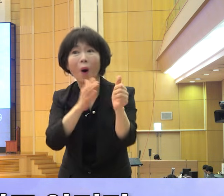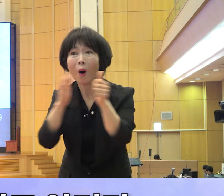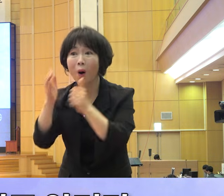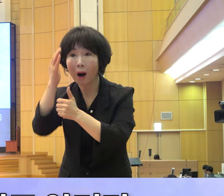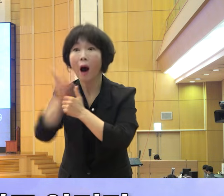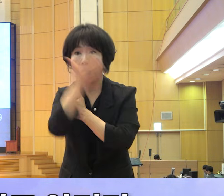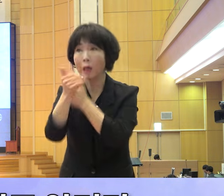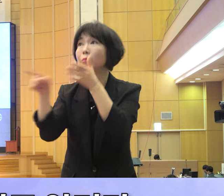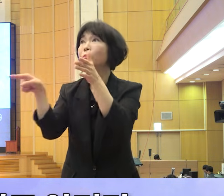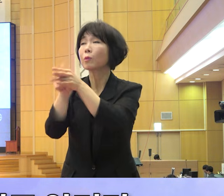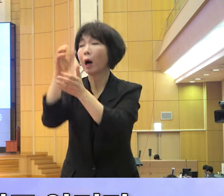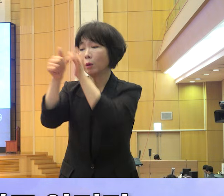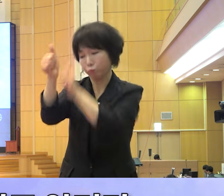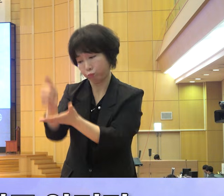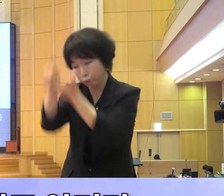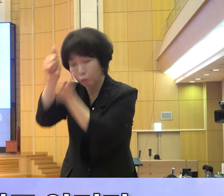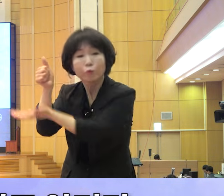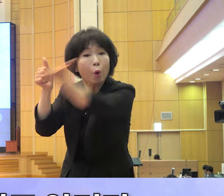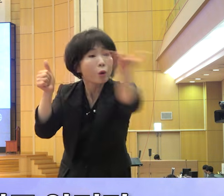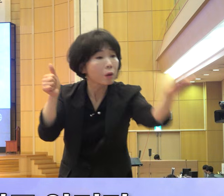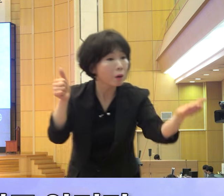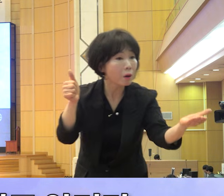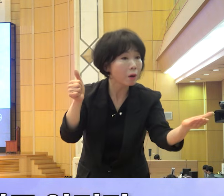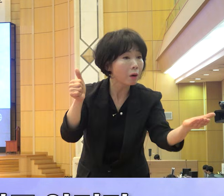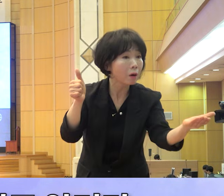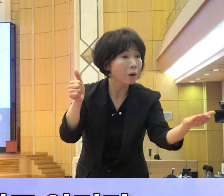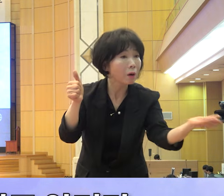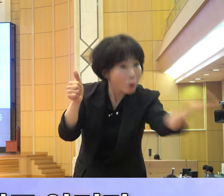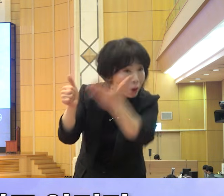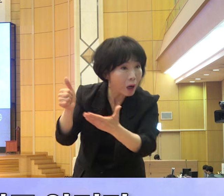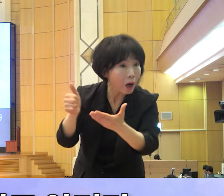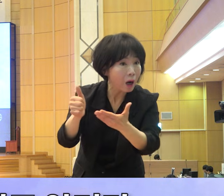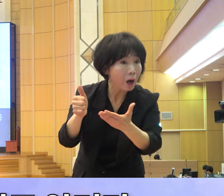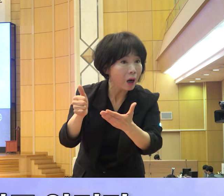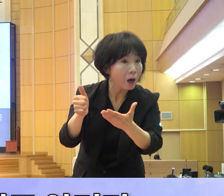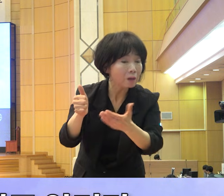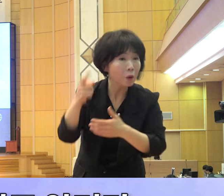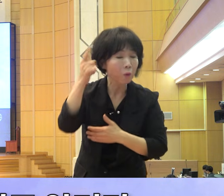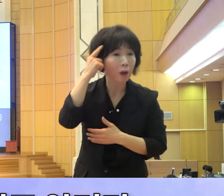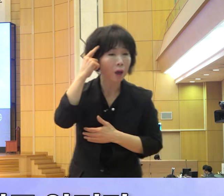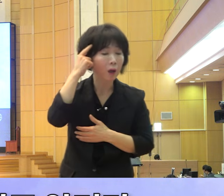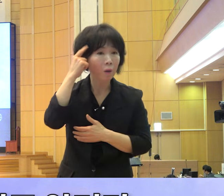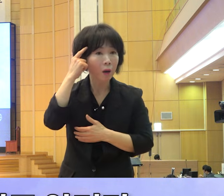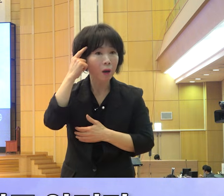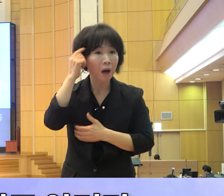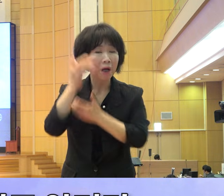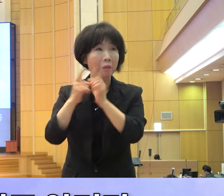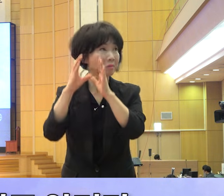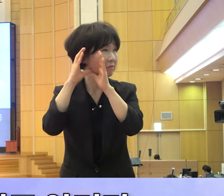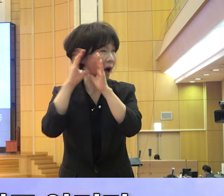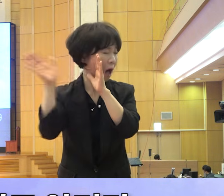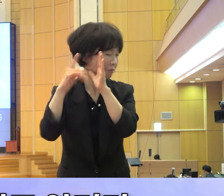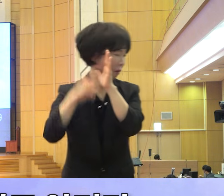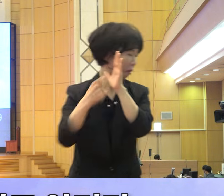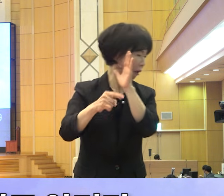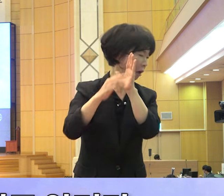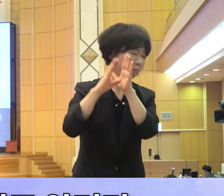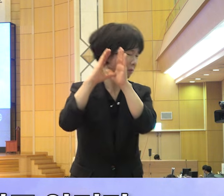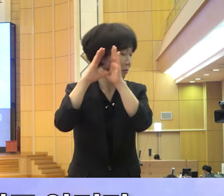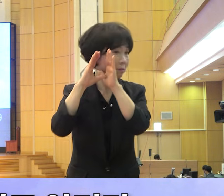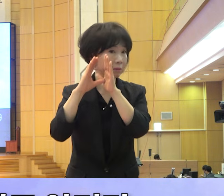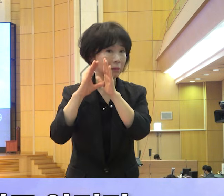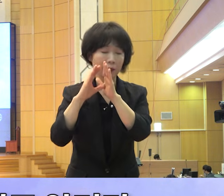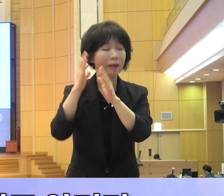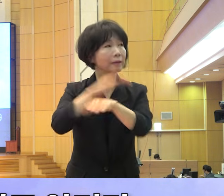하나님을 믿고 하나님을 섬기는 하나님의 백성이면서도 하나님 말씀을 잘